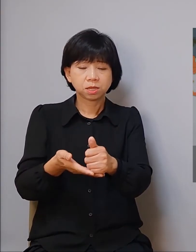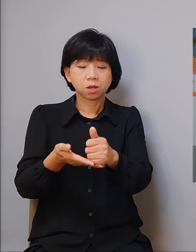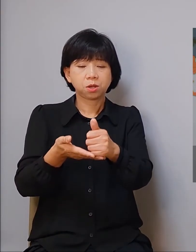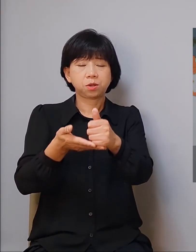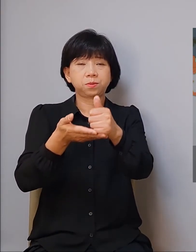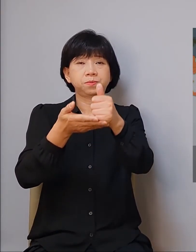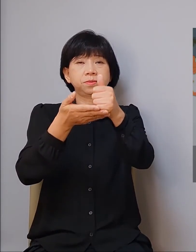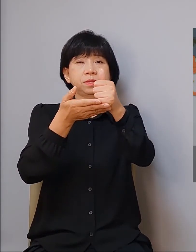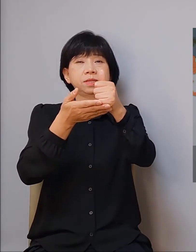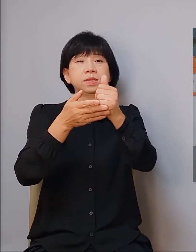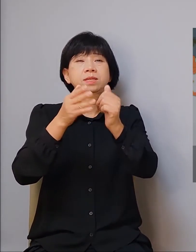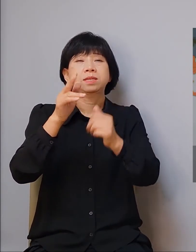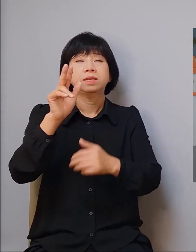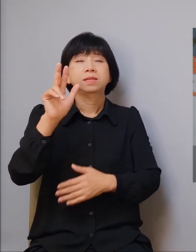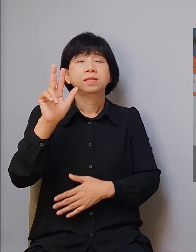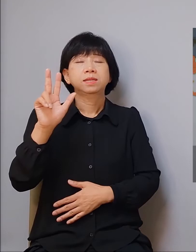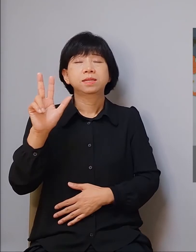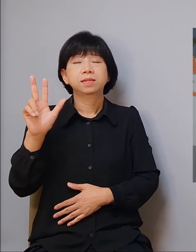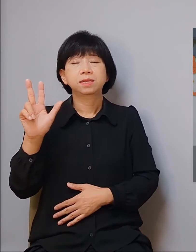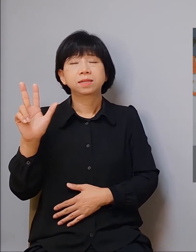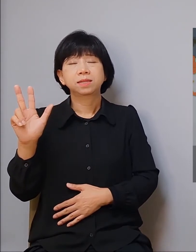주님만을